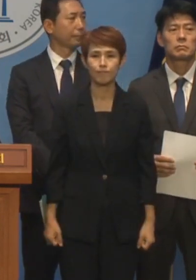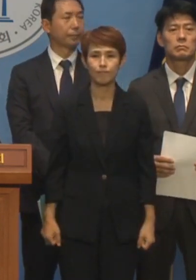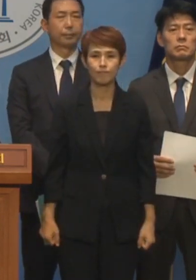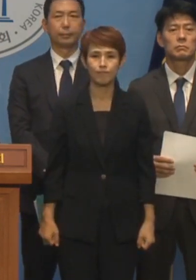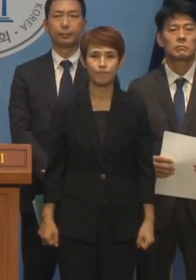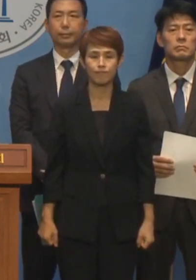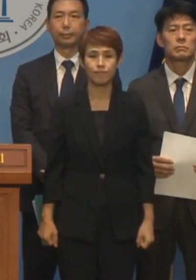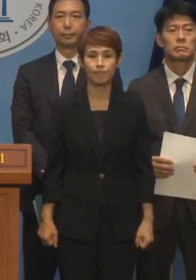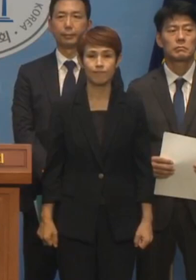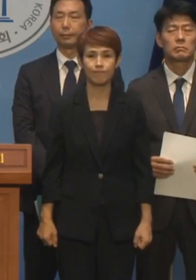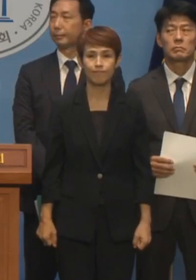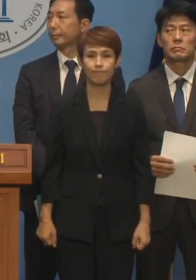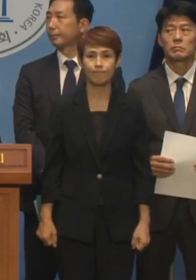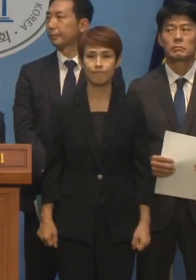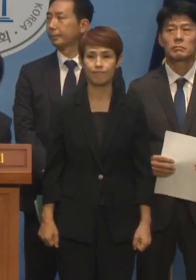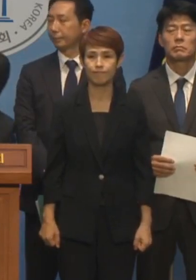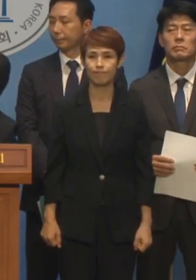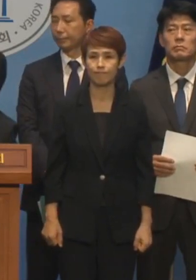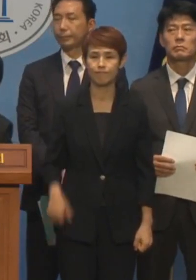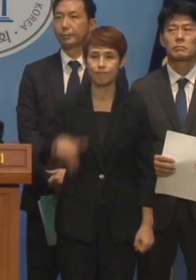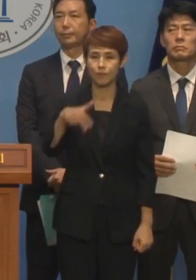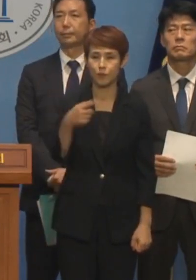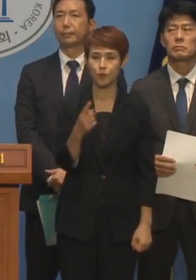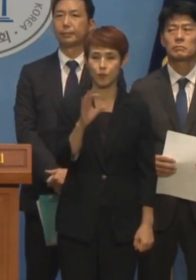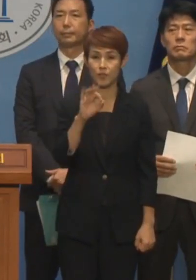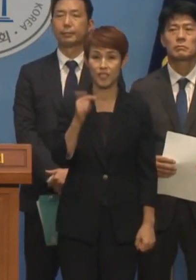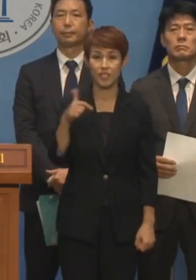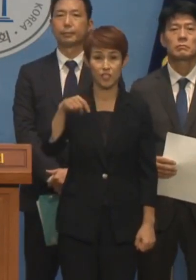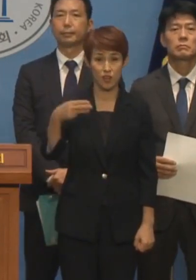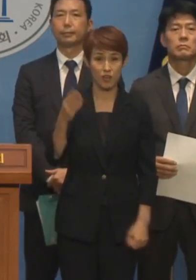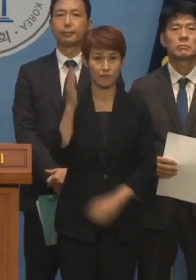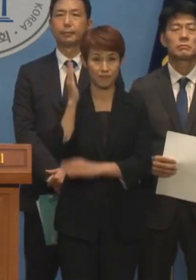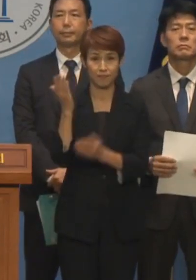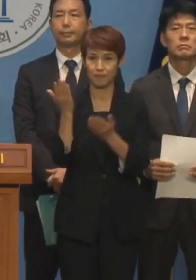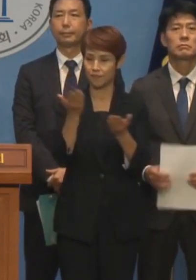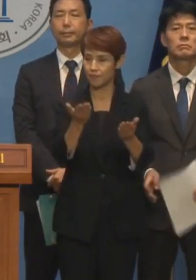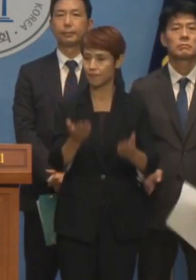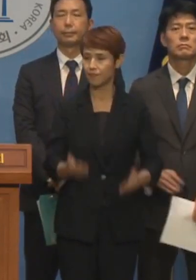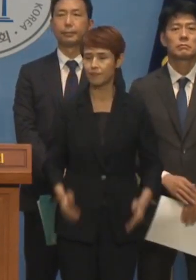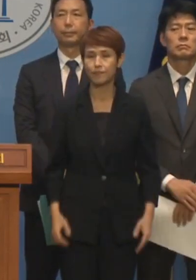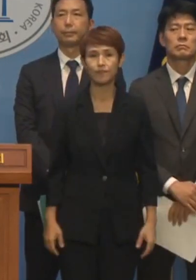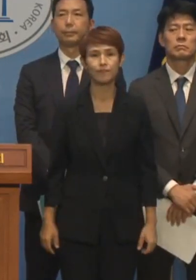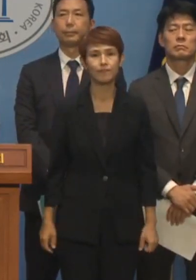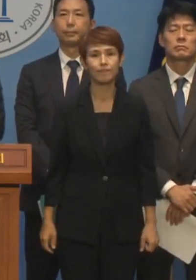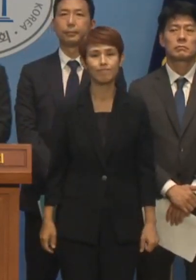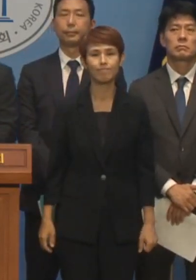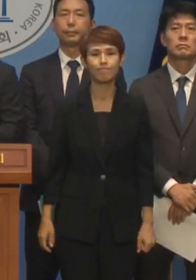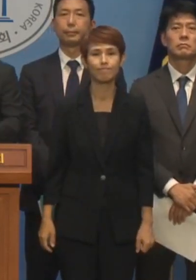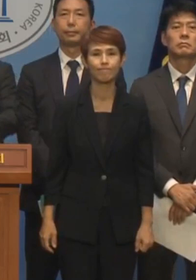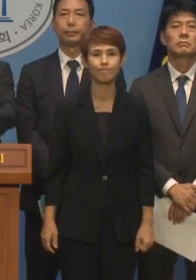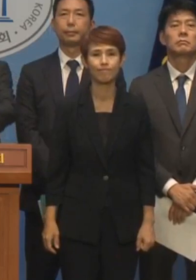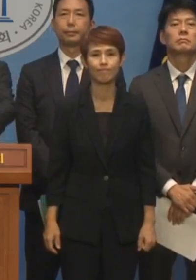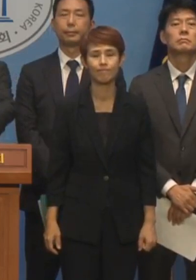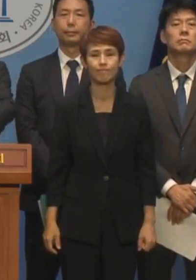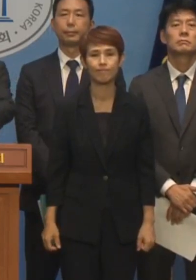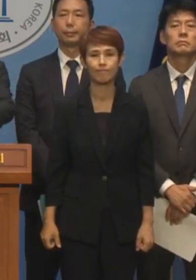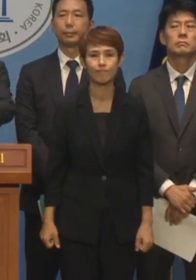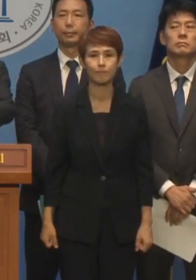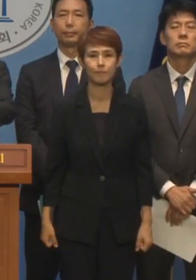조인철 의원님부터 하시는 걸로. 네, 죄송합니다.